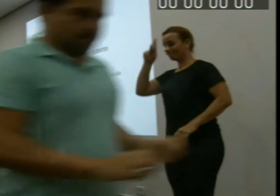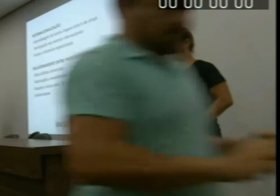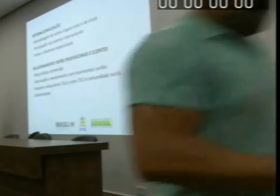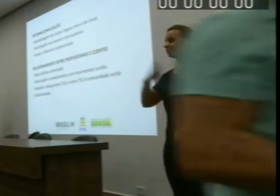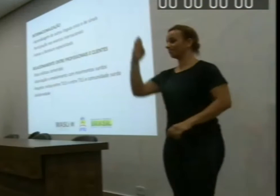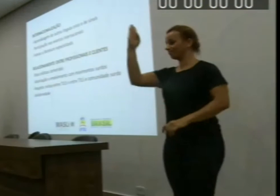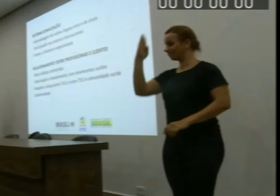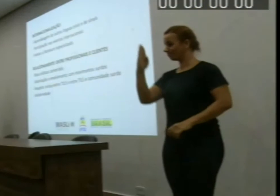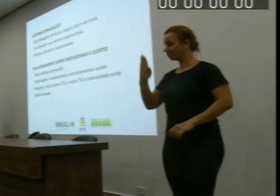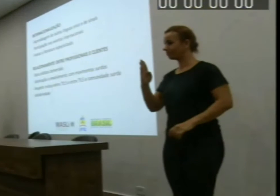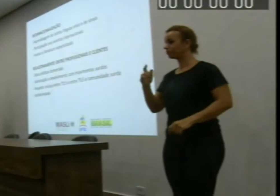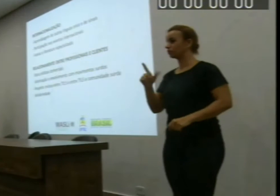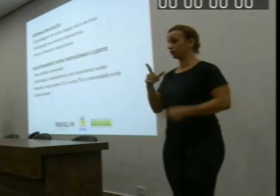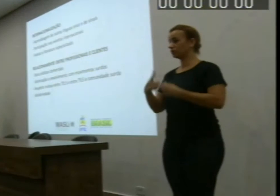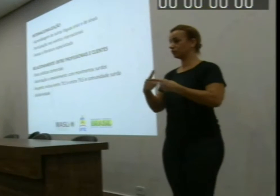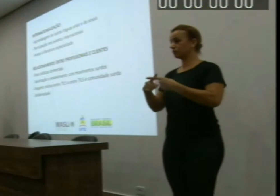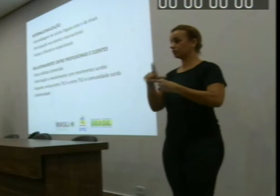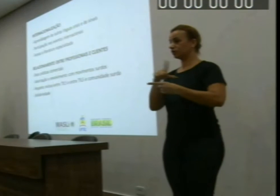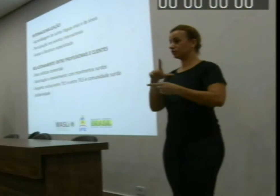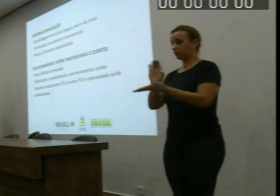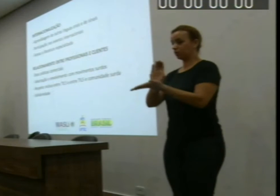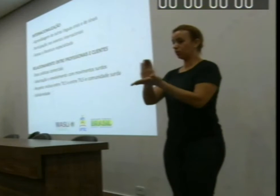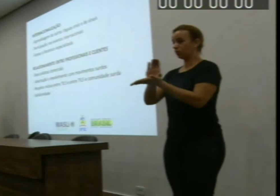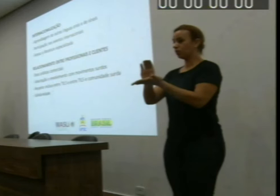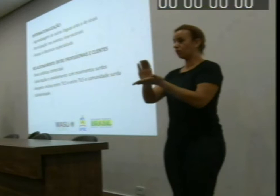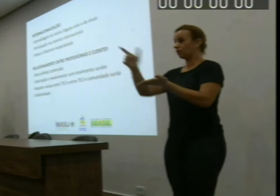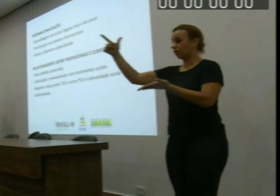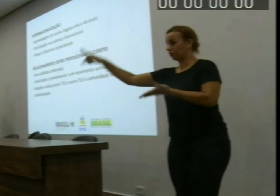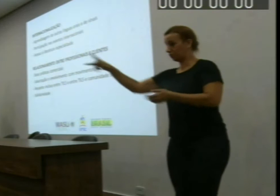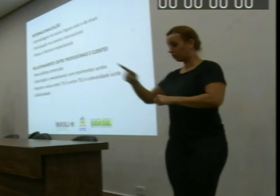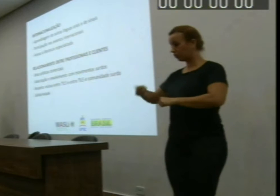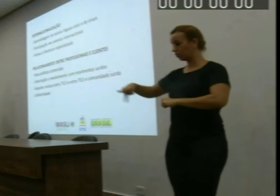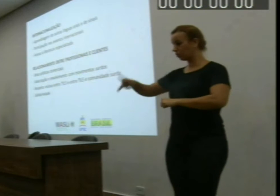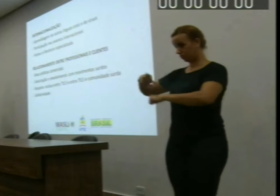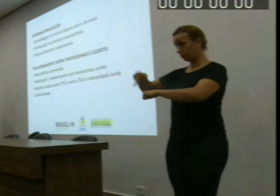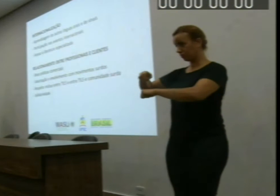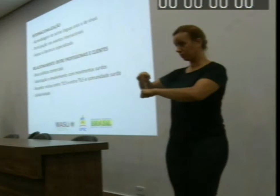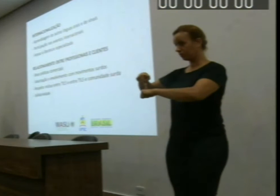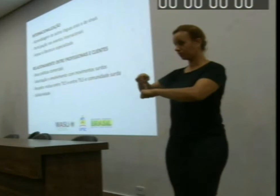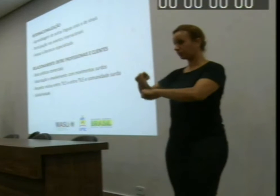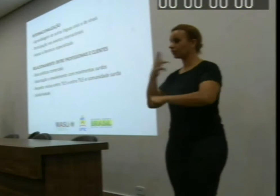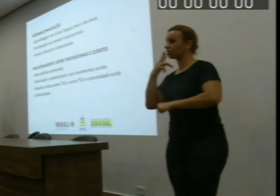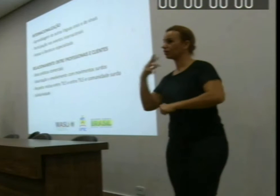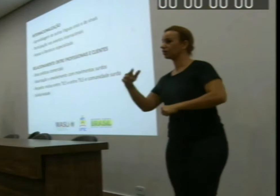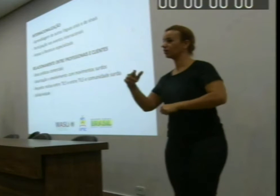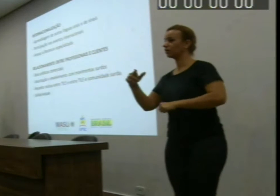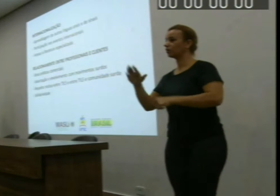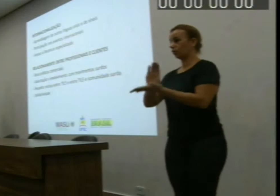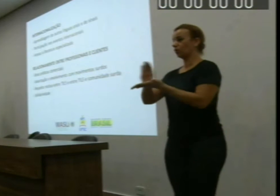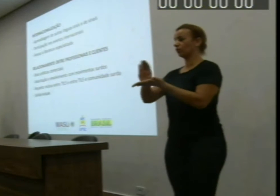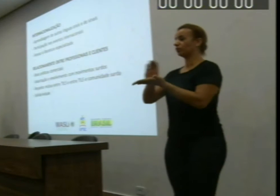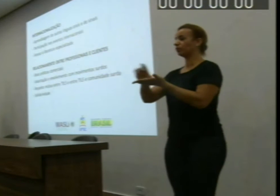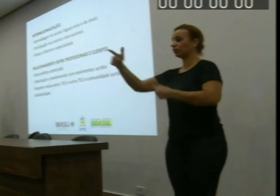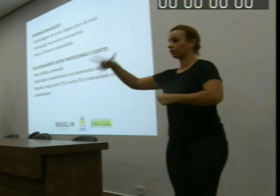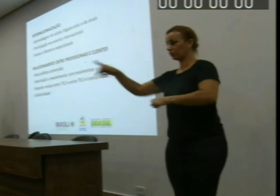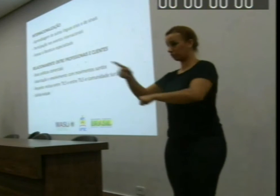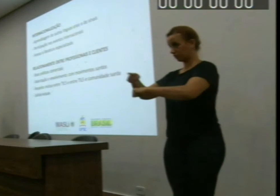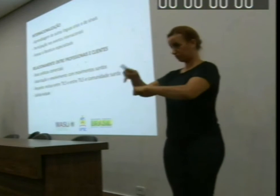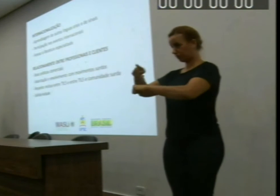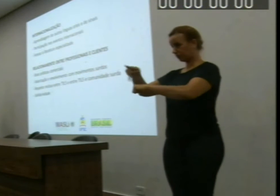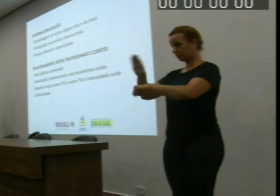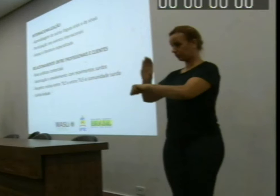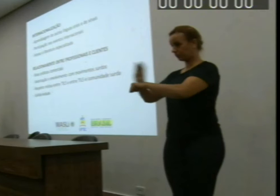porque nos eventos internacionais em geral a língua eh Franca é são sinais internacionais né